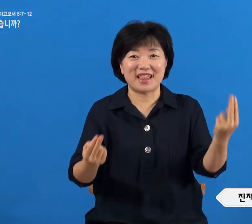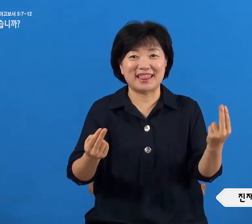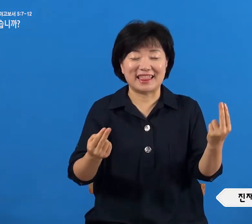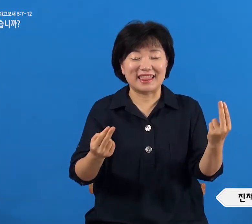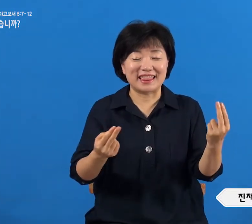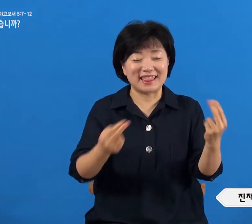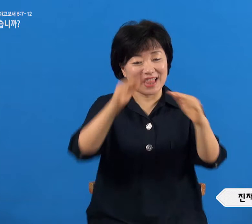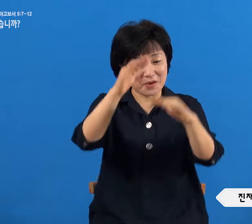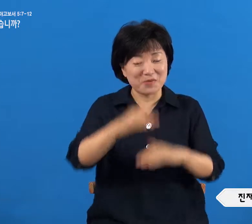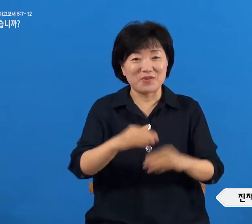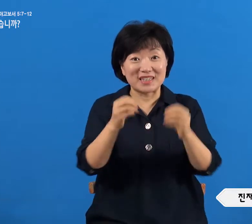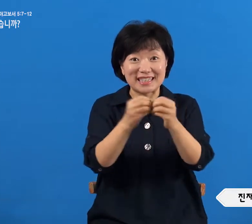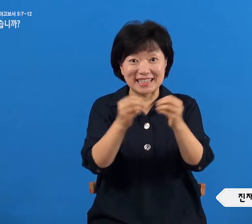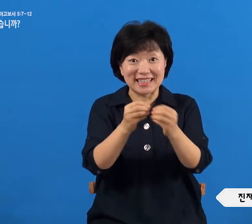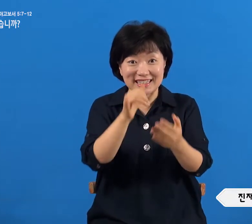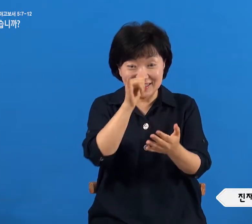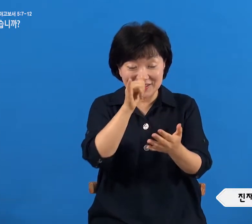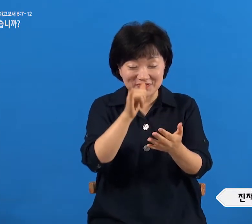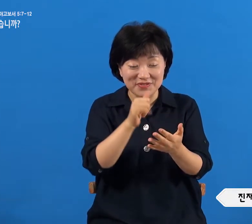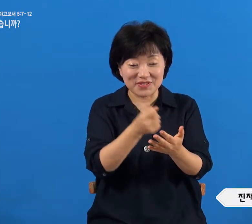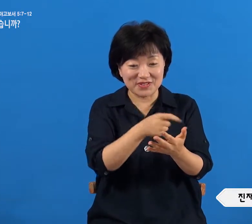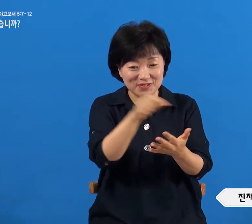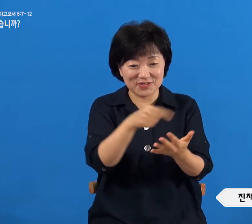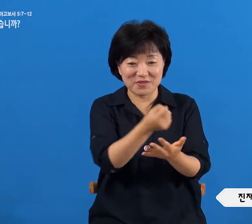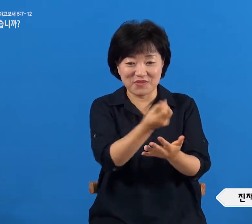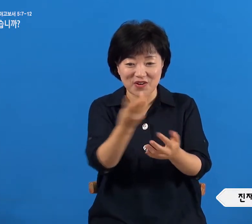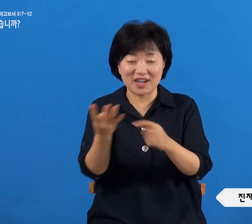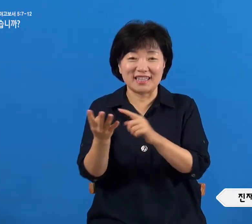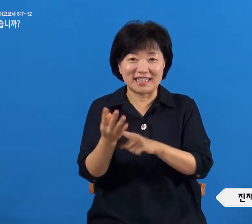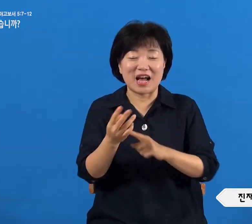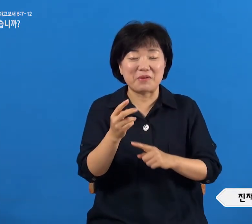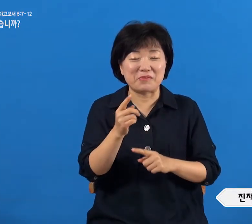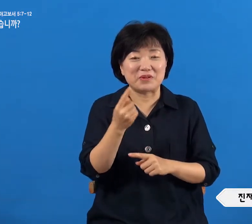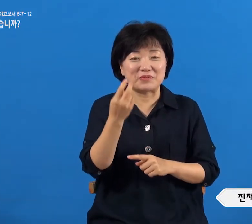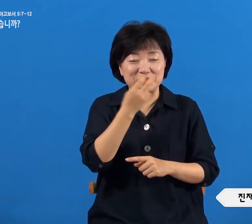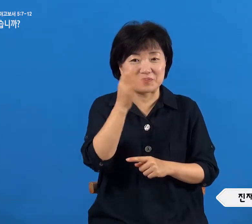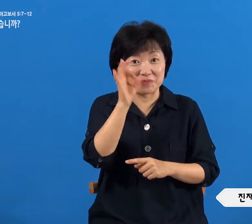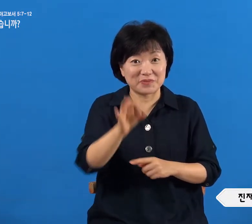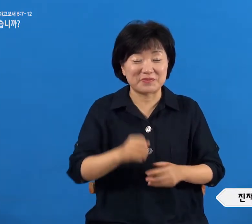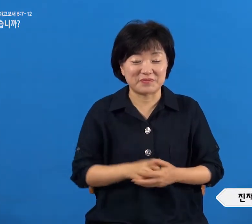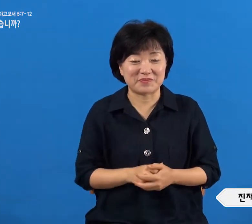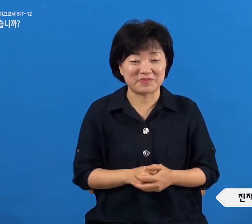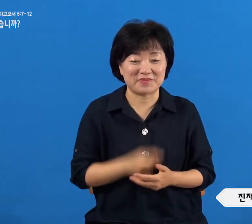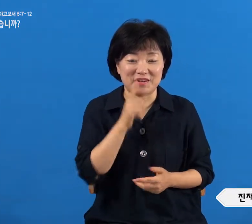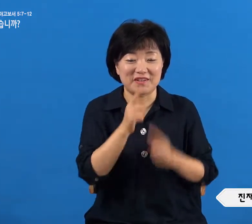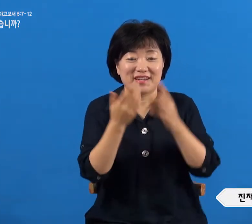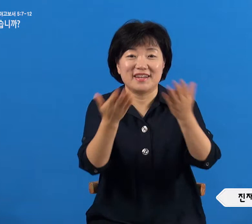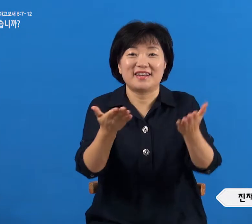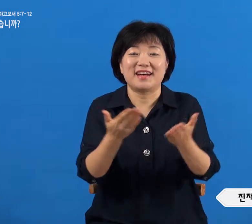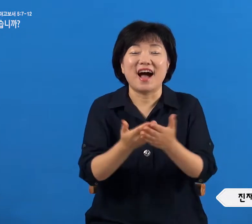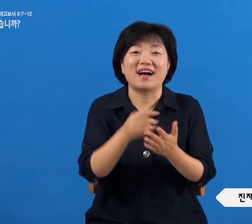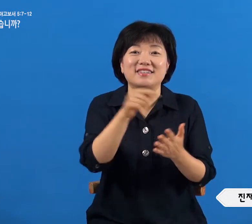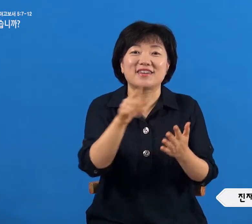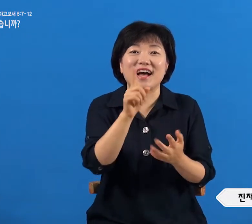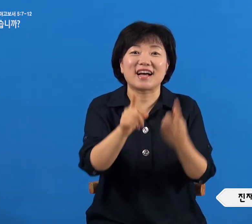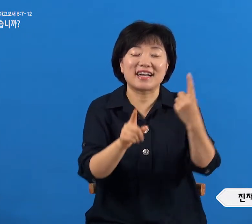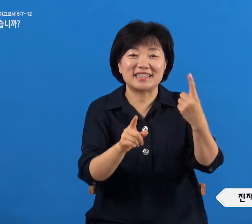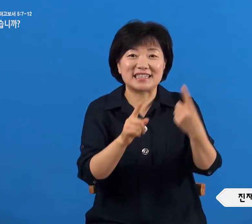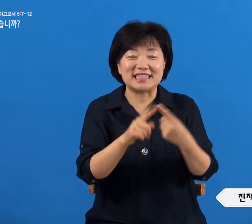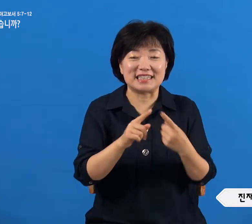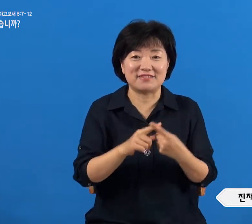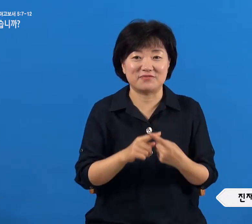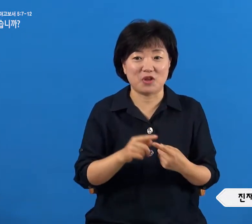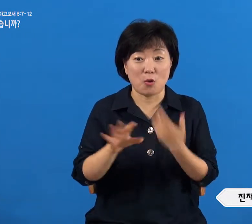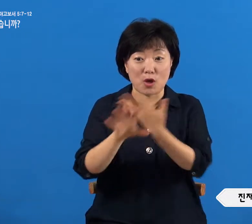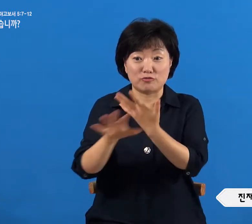글이 나왔습니다. 그 중에 몇 가지를 한번 살펴봅니다. 한 가지는 이겁니다. 외국인들은